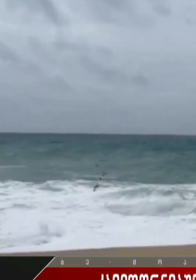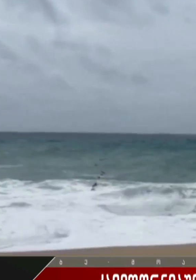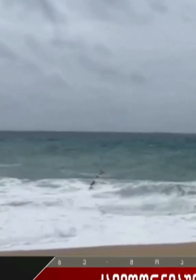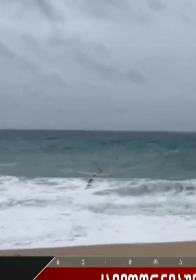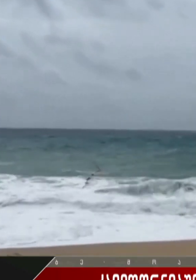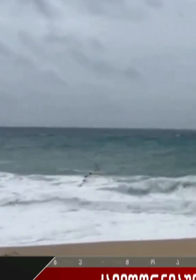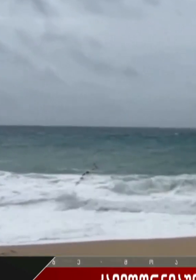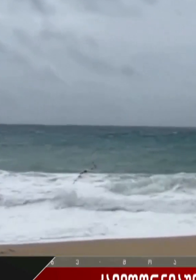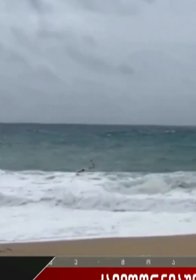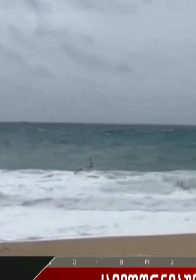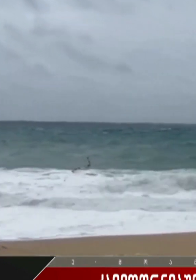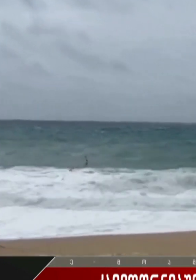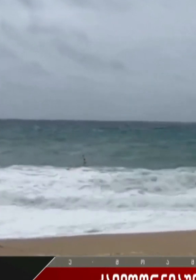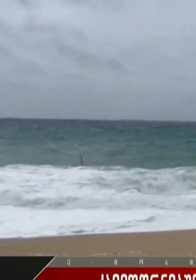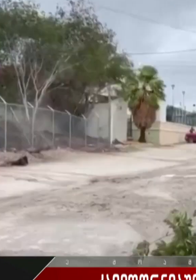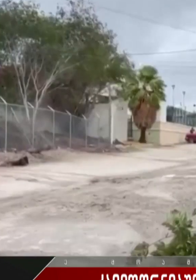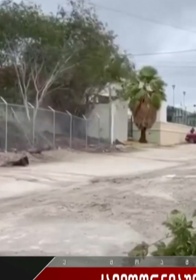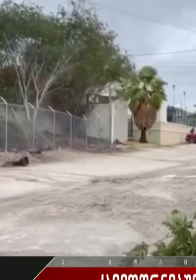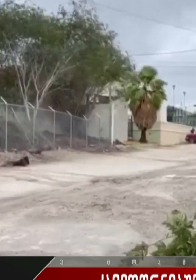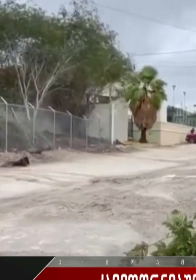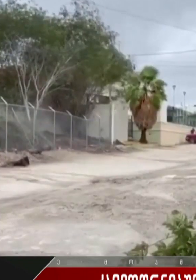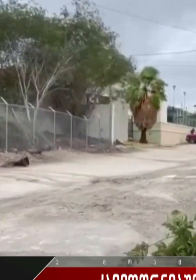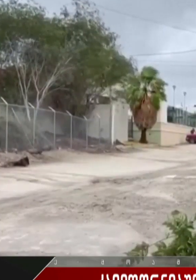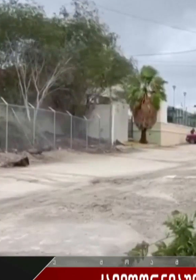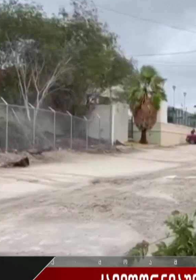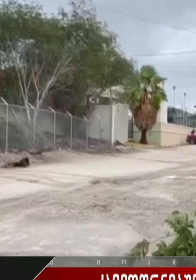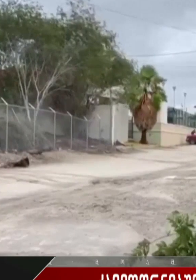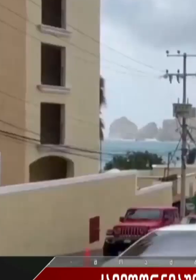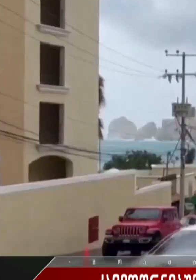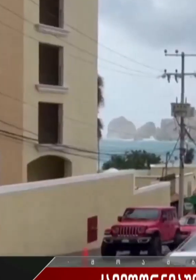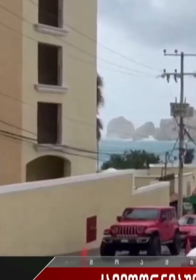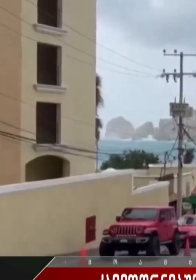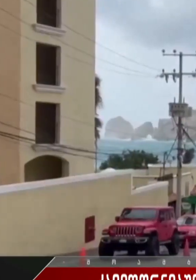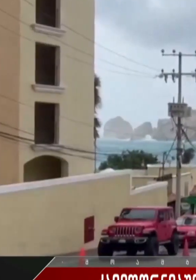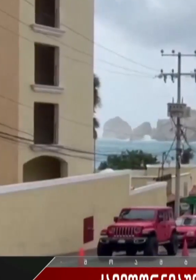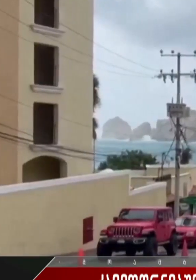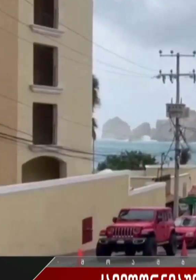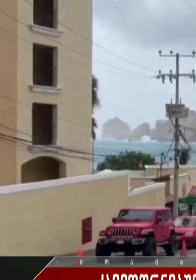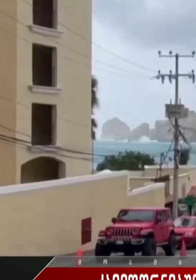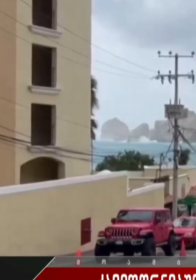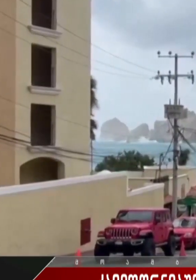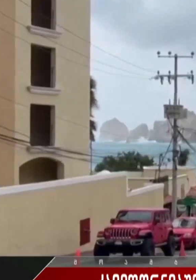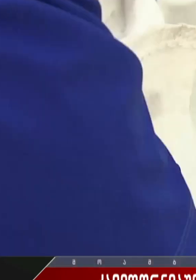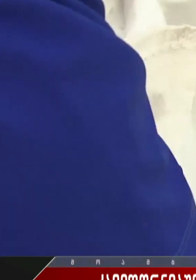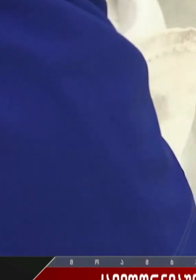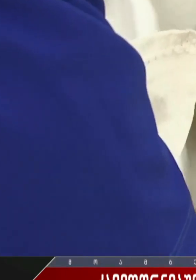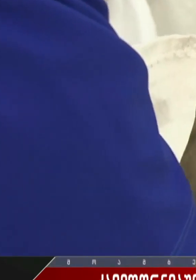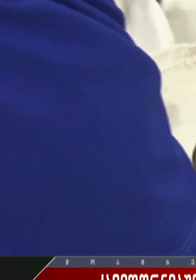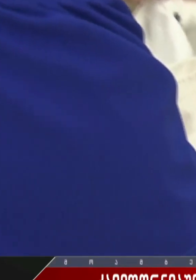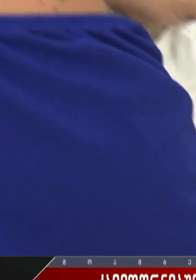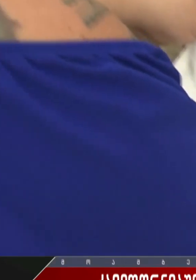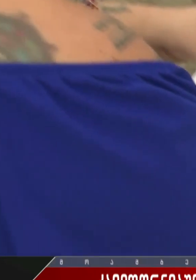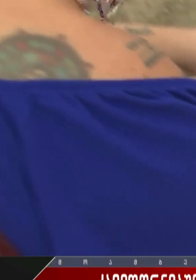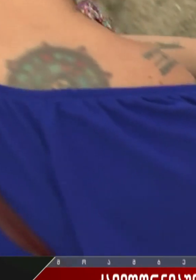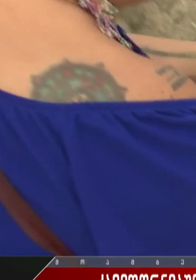دا شسوس تدا تونسا كاليفورنيا شيتس قالدي دوبي سابتخي كلاو شنر چونه بوليا موساخلي وبا ساكوب ساسمل تقالس داب ايرل ادي ساجيرو ابيس پرودوكت